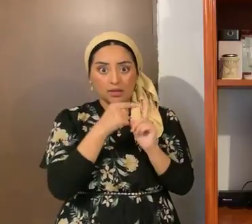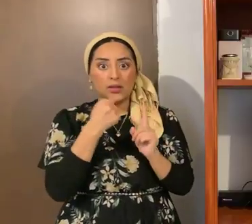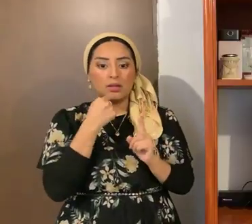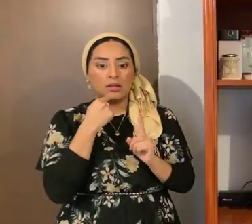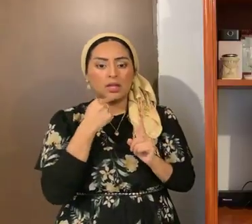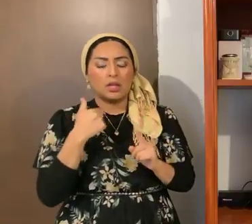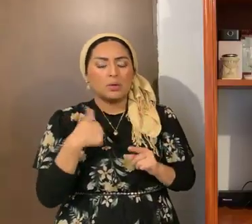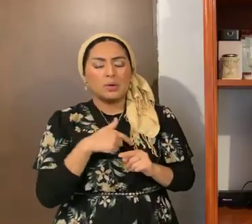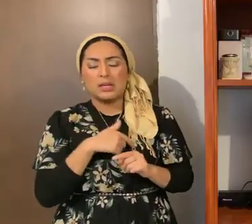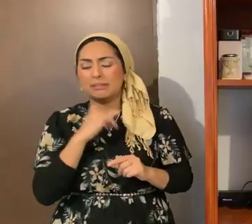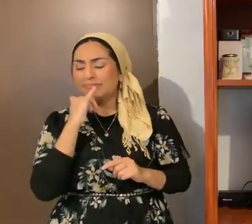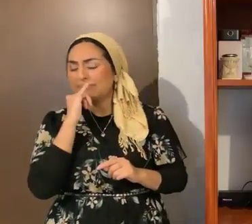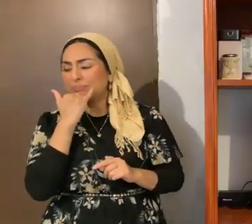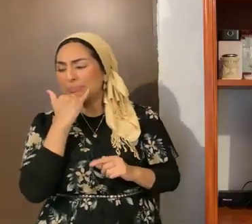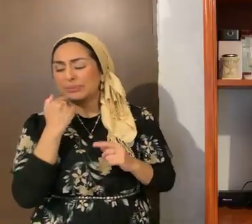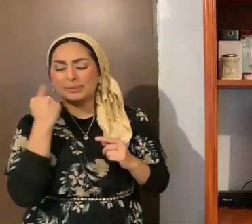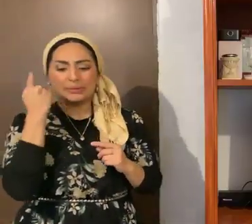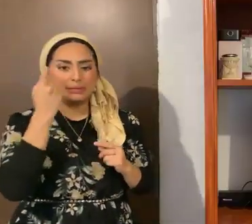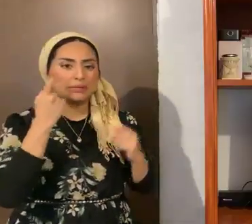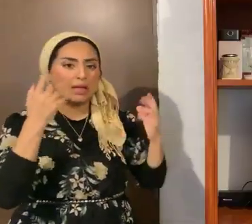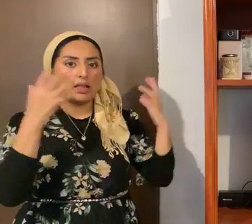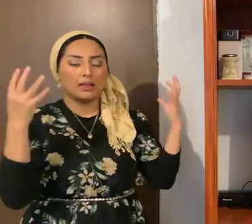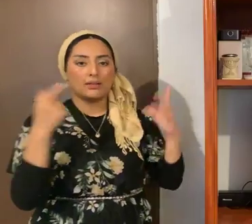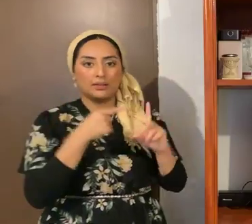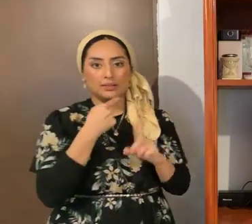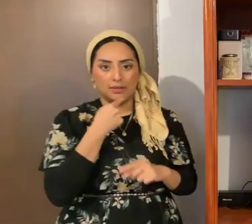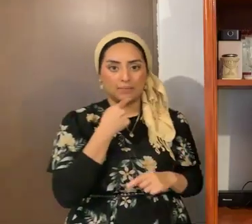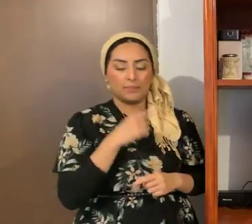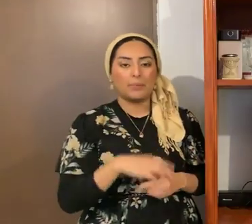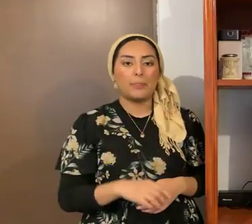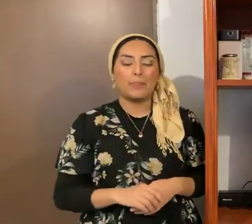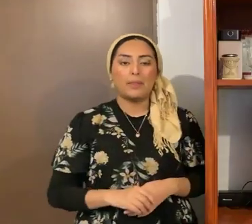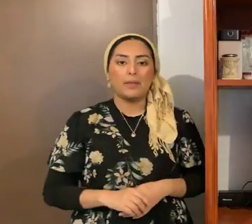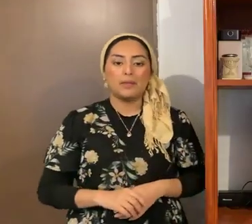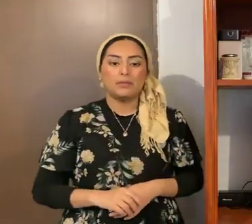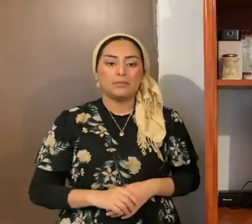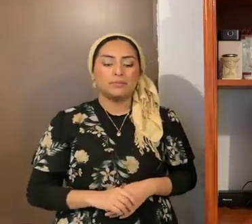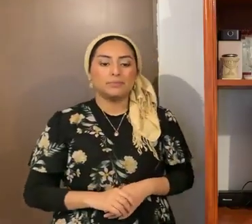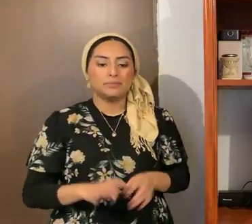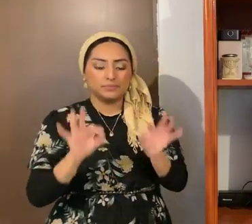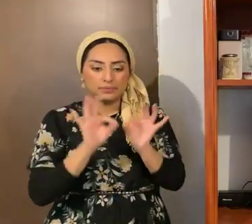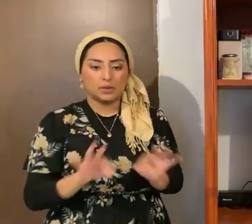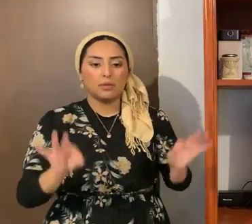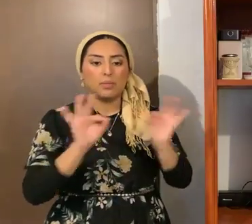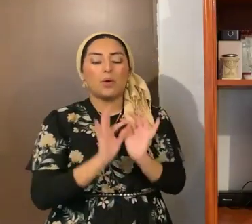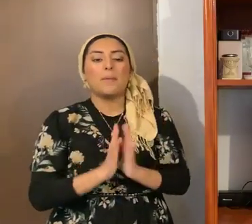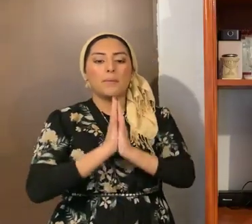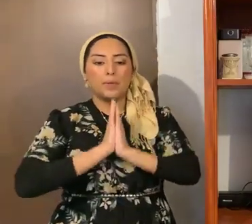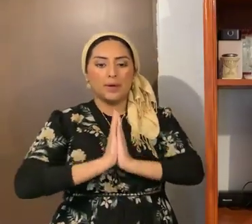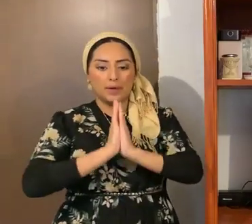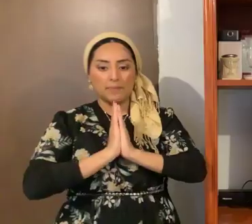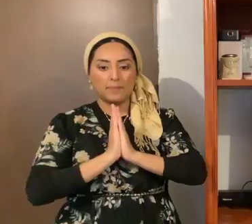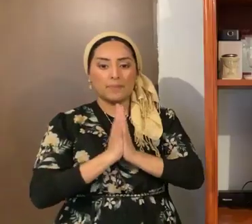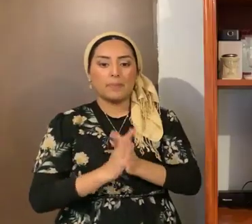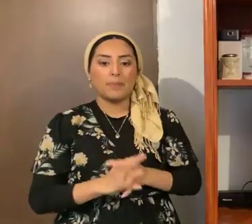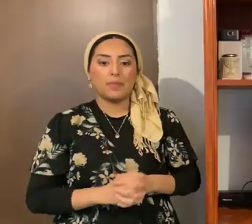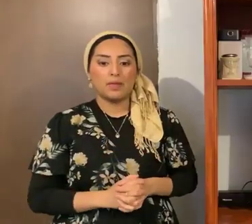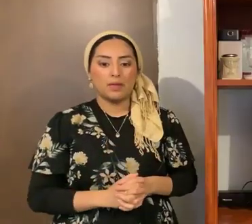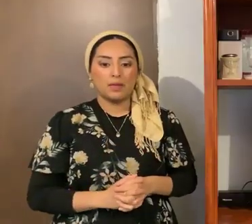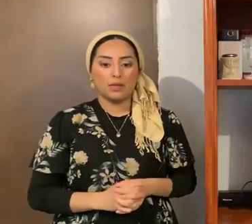hemos actuado, hablado locamente, ¿sí o no? Entonces, a ver, lo importante de la tefilá.